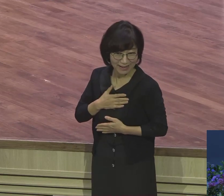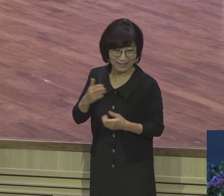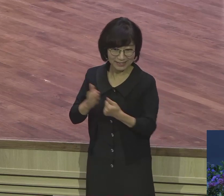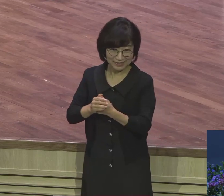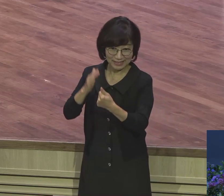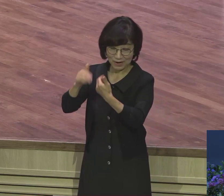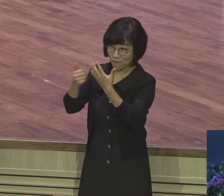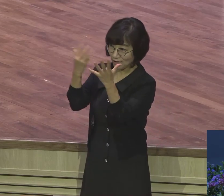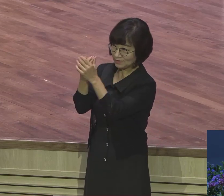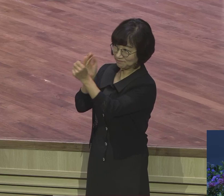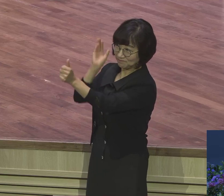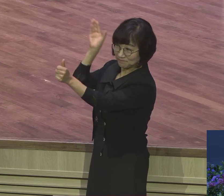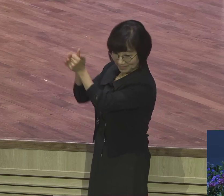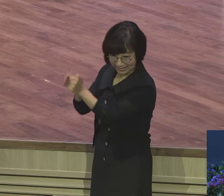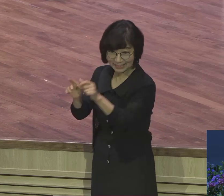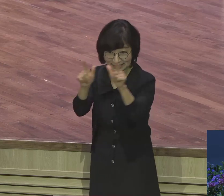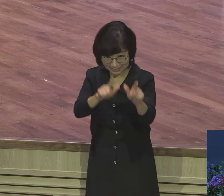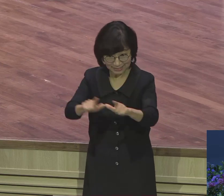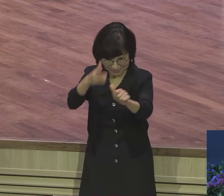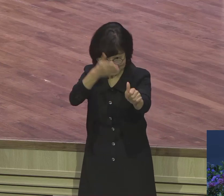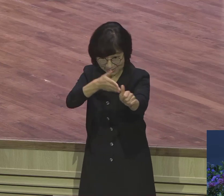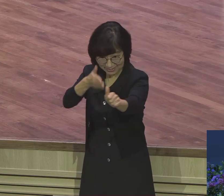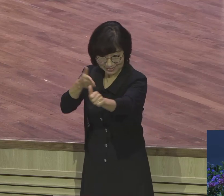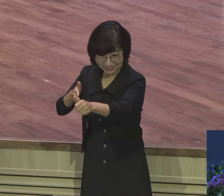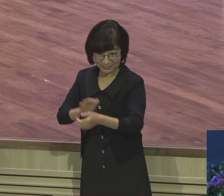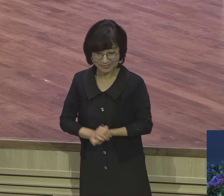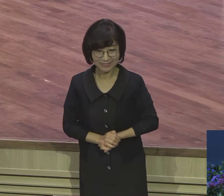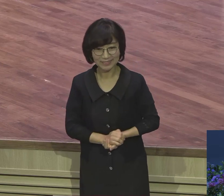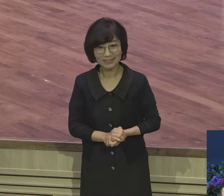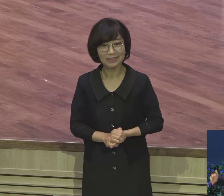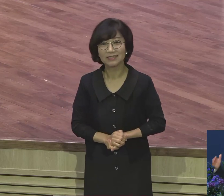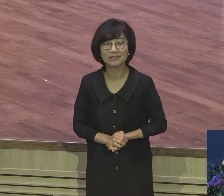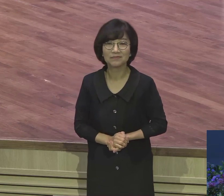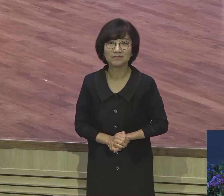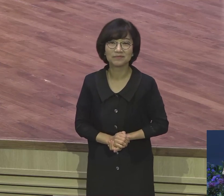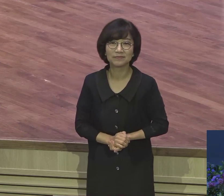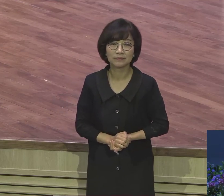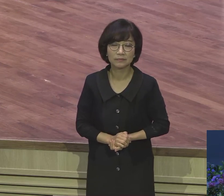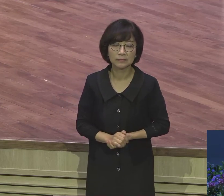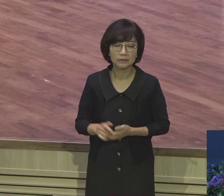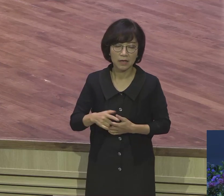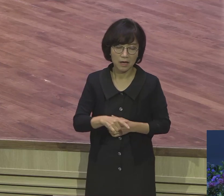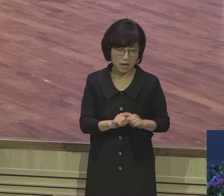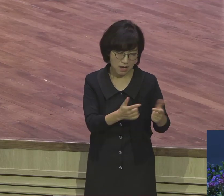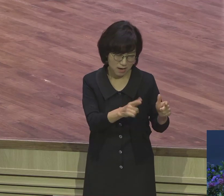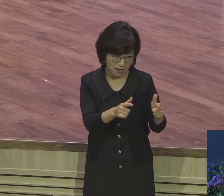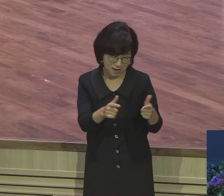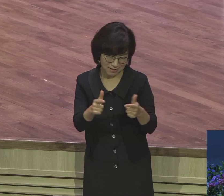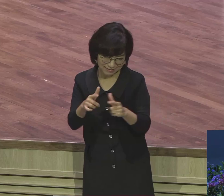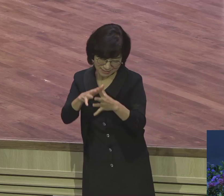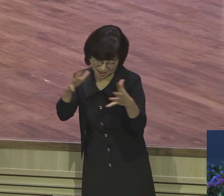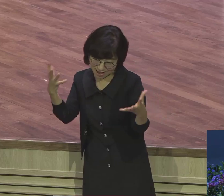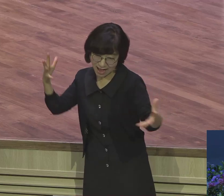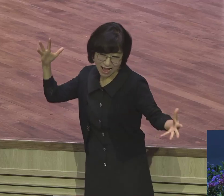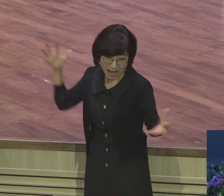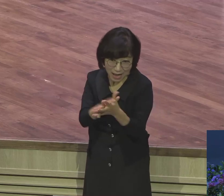사람을 살아라. 그런 사람은 결국은 모든 것이 합력하여 선을 이루는 이라. 결국은